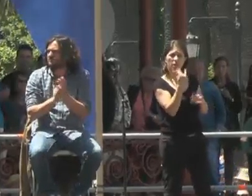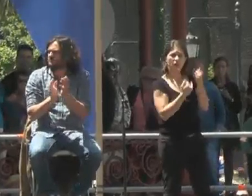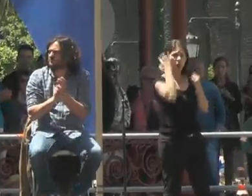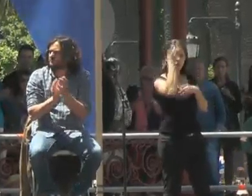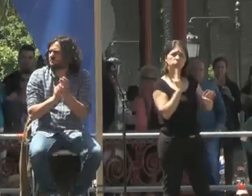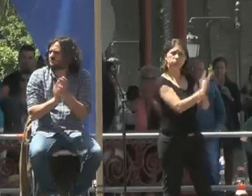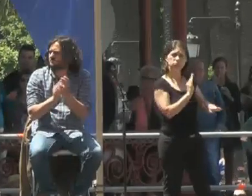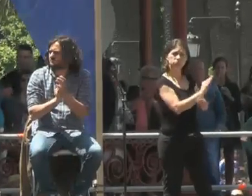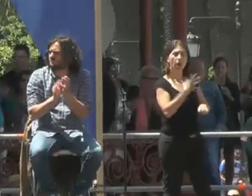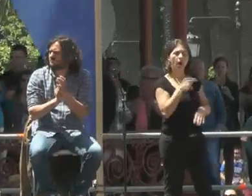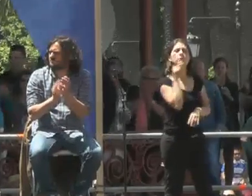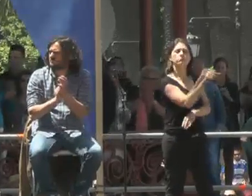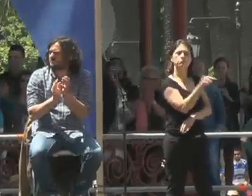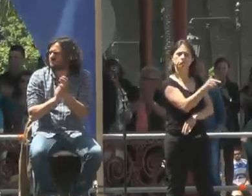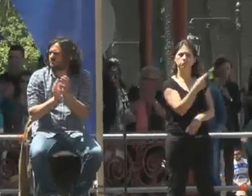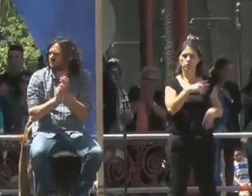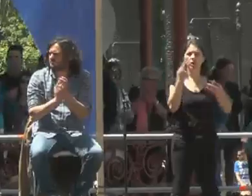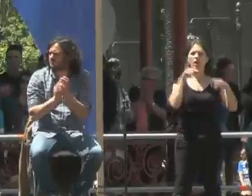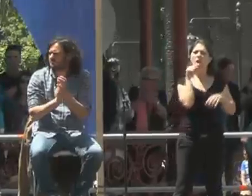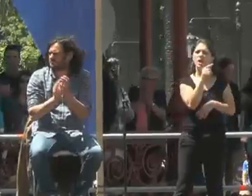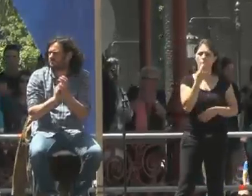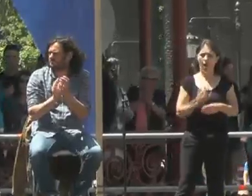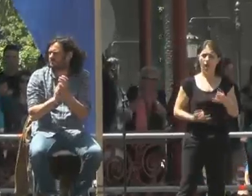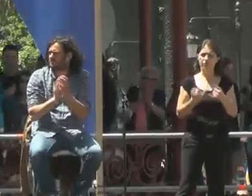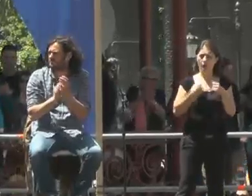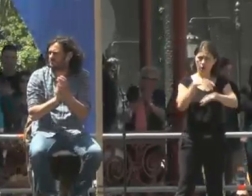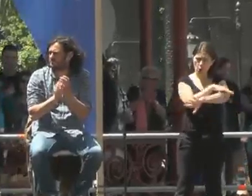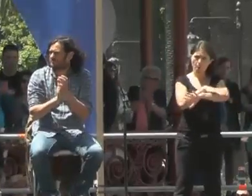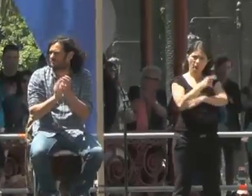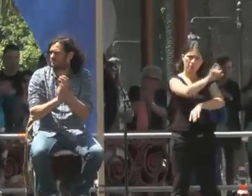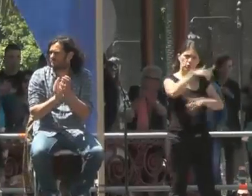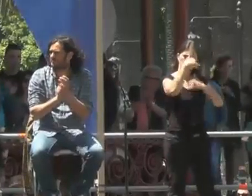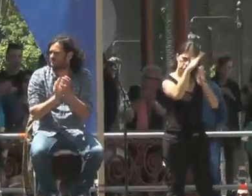Coruña coa renda social municipal. Iso é gobernar para sempre.